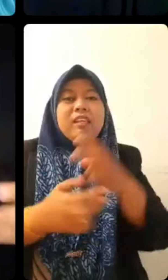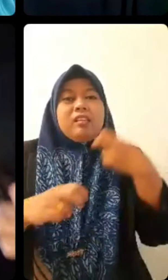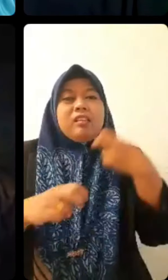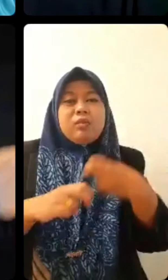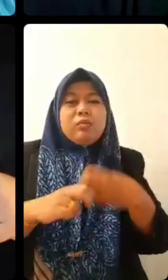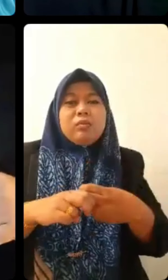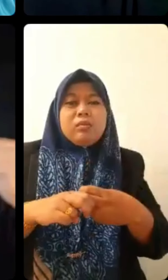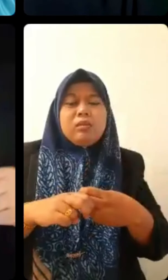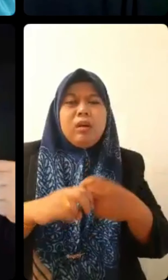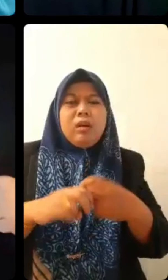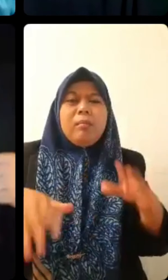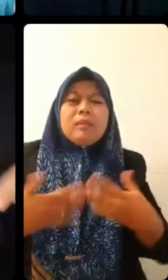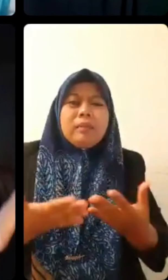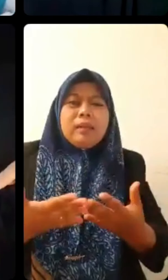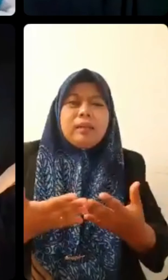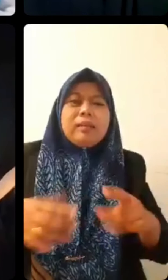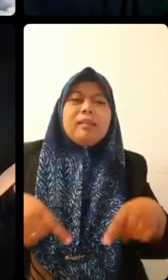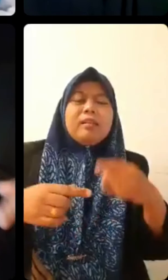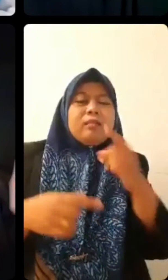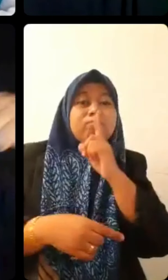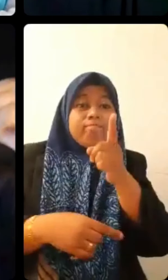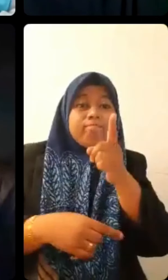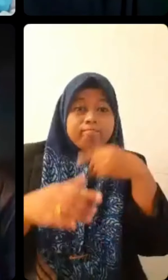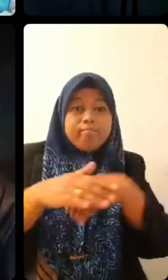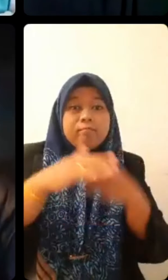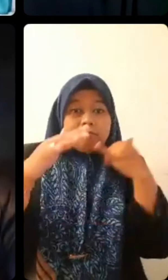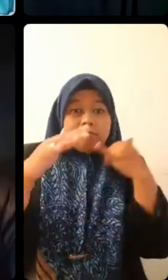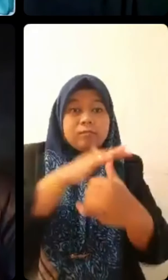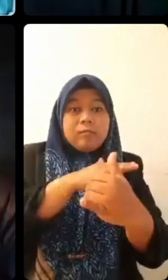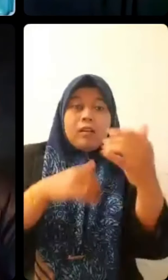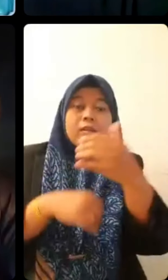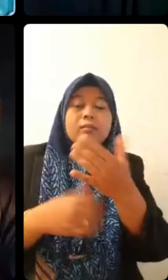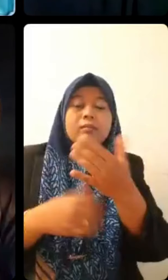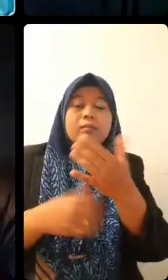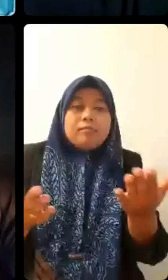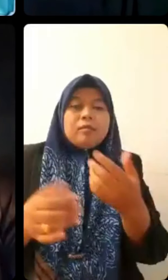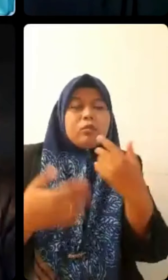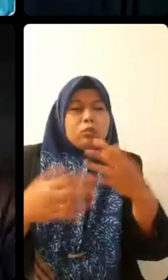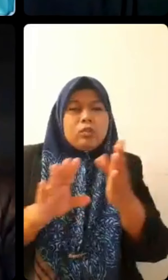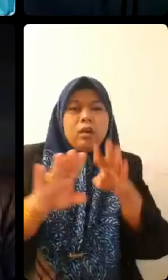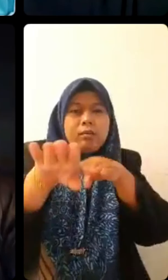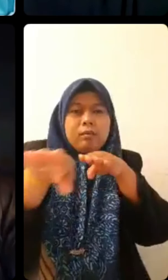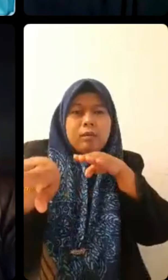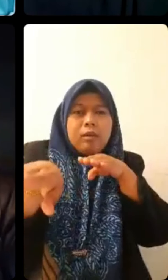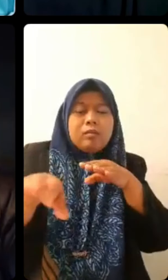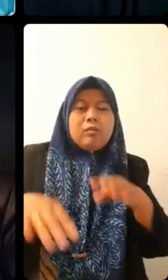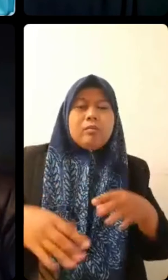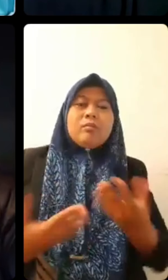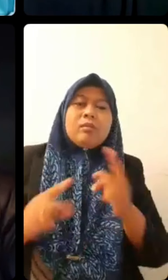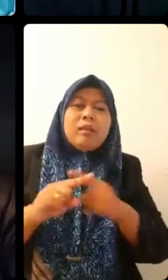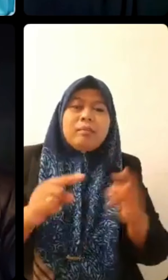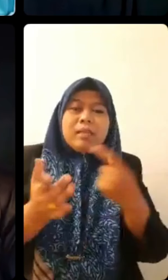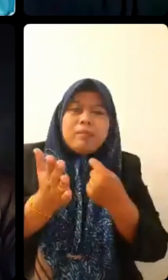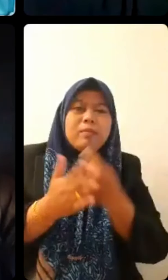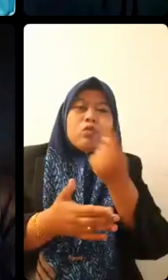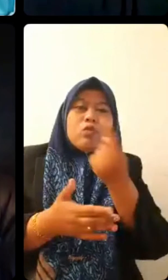tak boleh. Dia suruh masuk dalam. Buat apa dia nak beratur? Baik dia masuk dalam kan? So agak sedih lah dekat situ. Saya yang memang, bukanlah